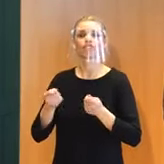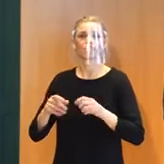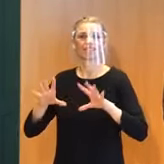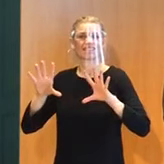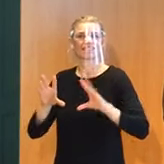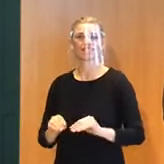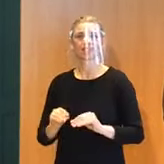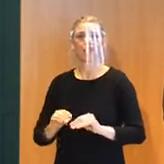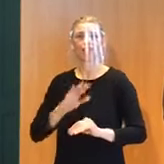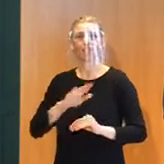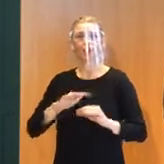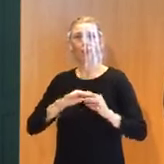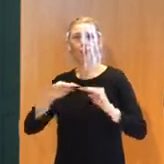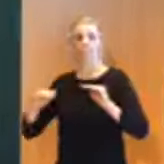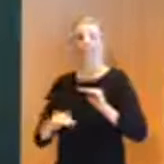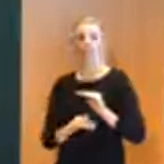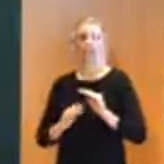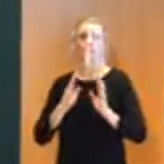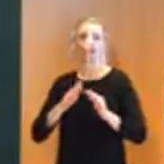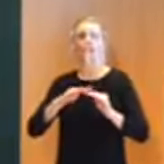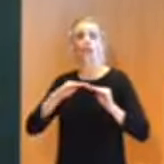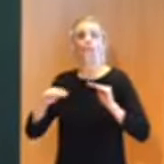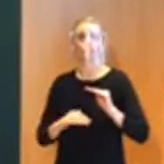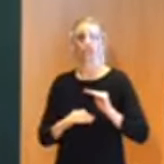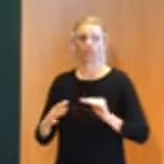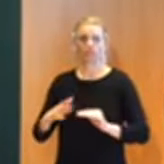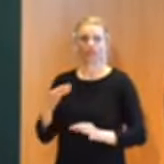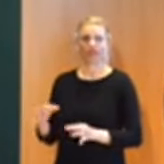priamého podriadeného Mareka Krajčího.